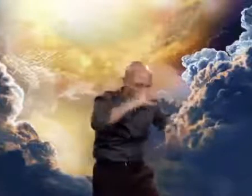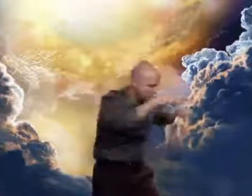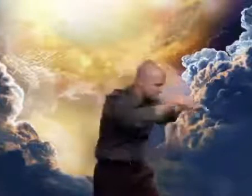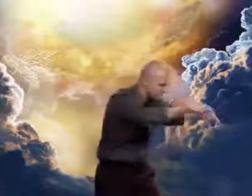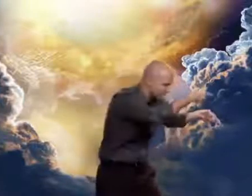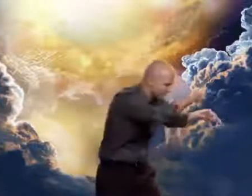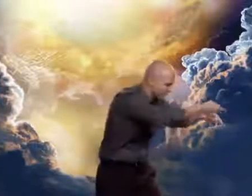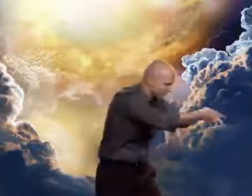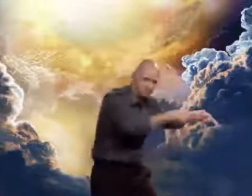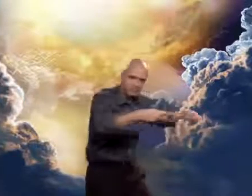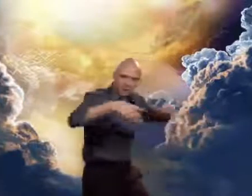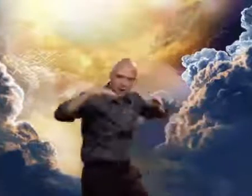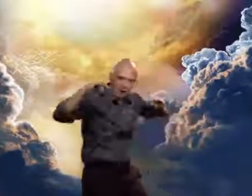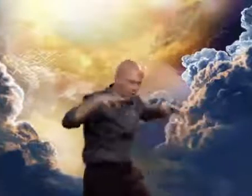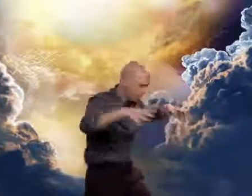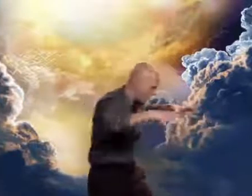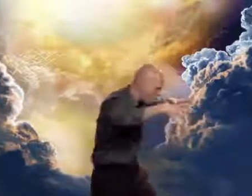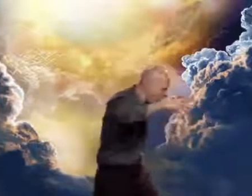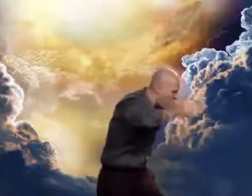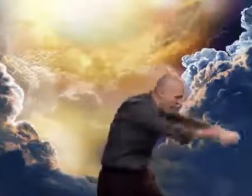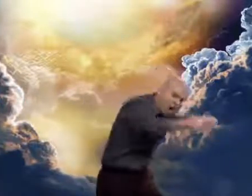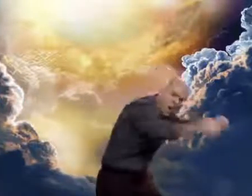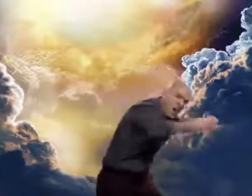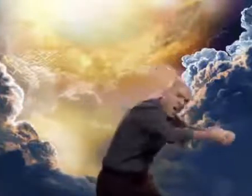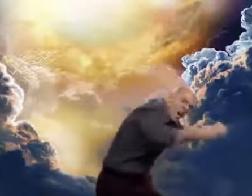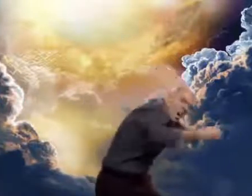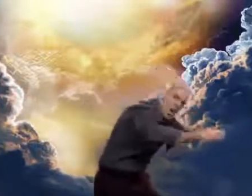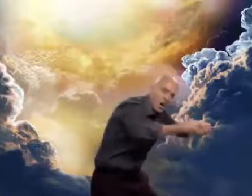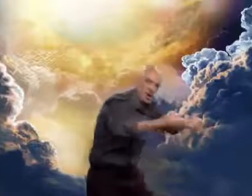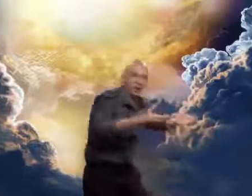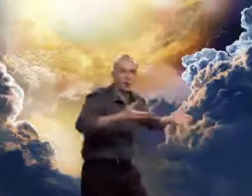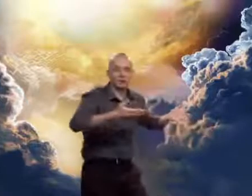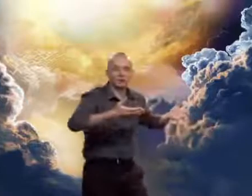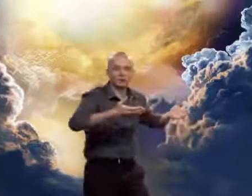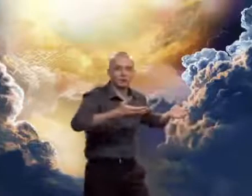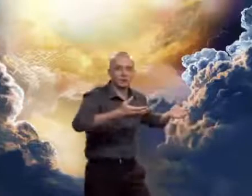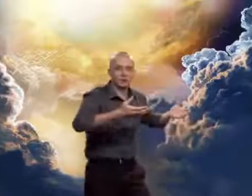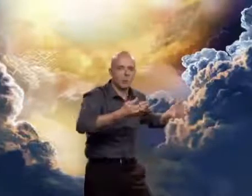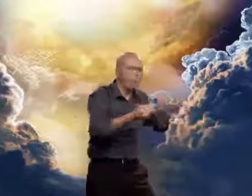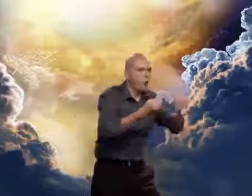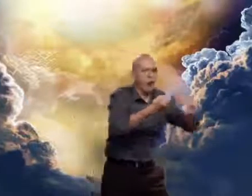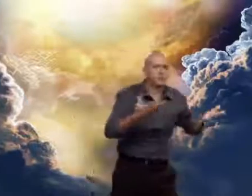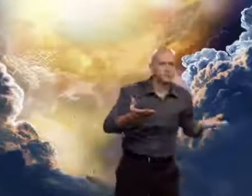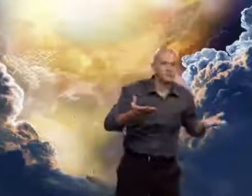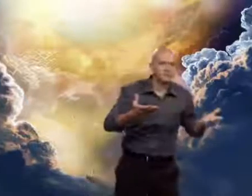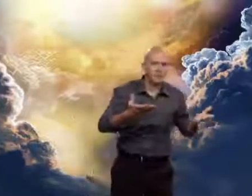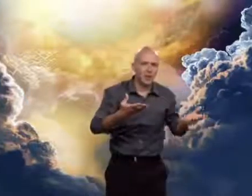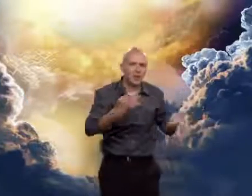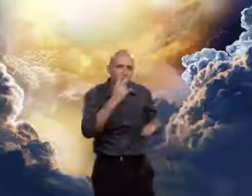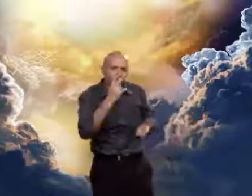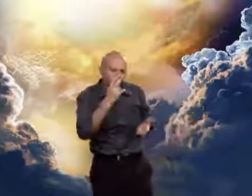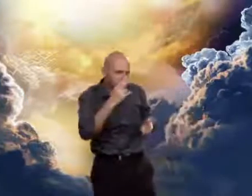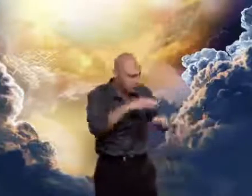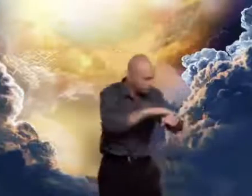espíritos glorificados? Esse é um meio de comunicação considerado sagrado, mas através do qual Satanás atua. Anjos